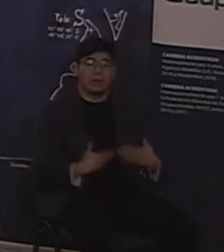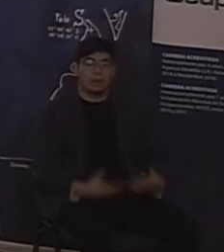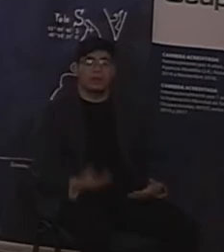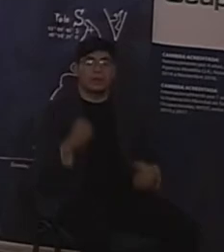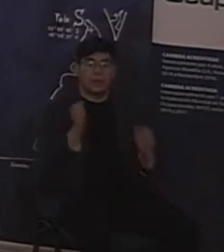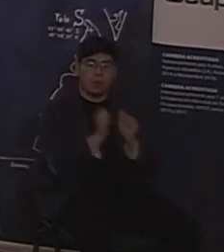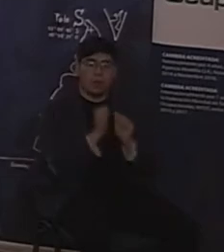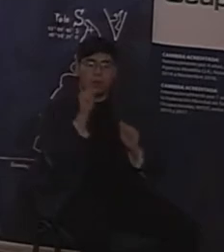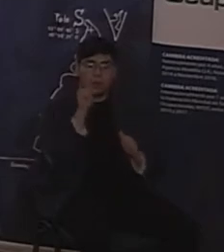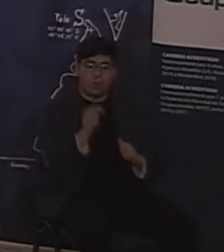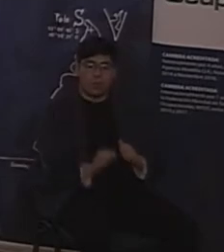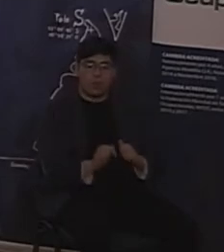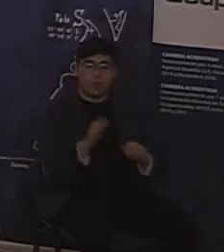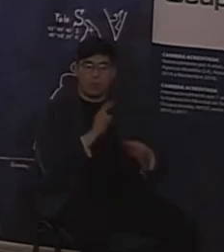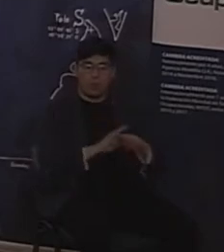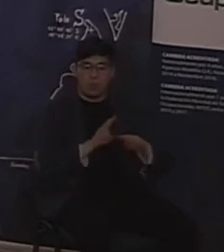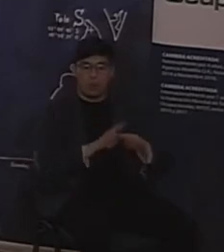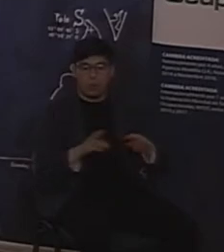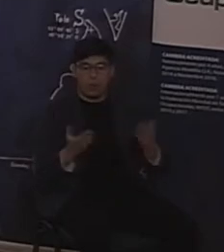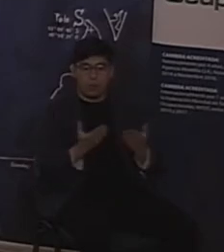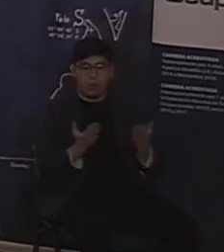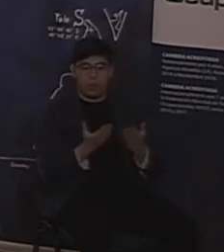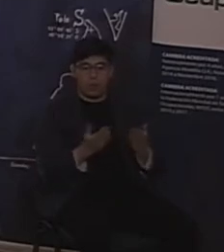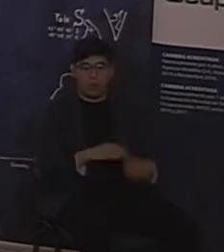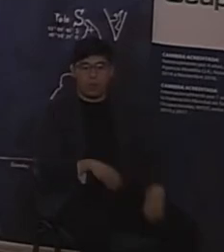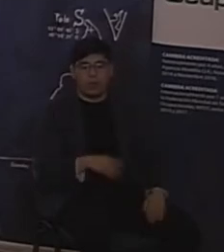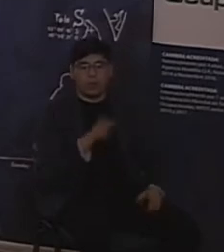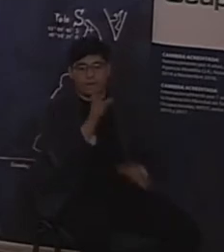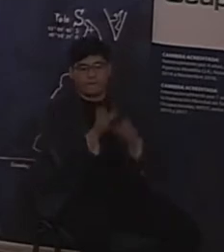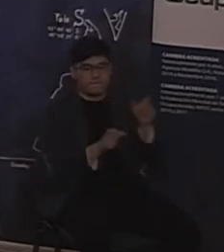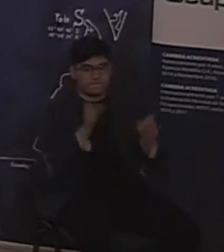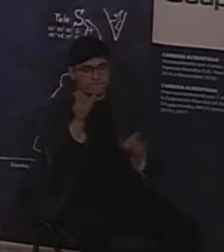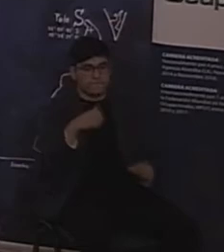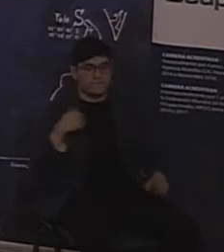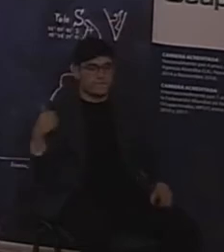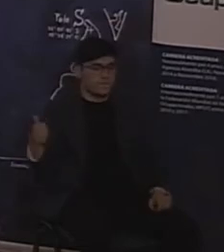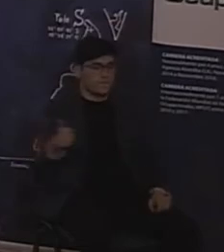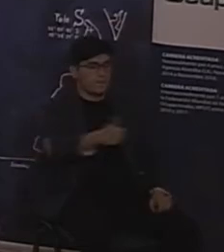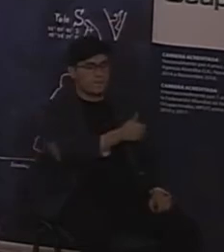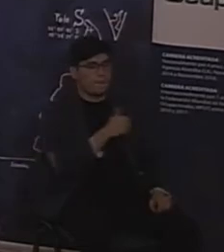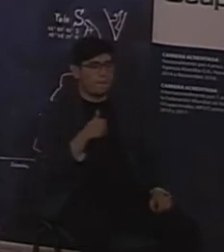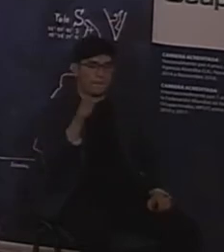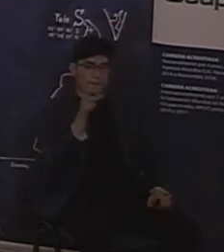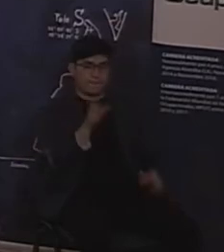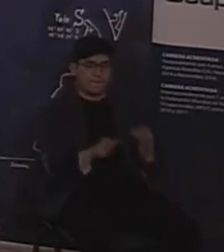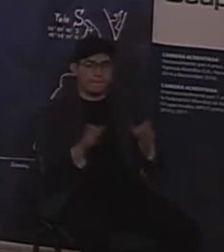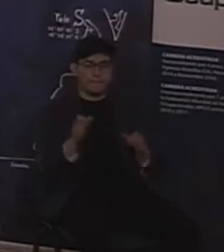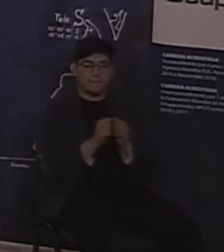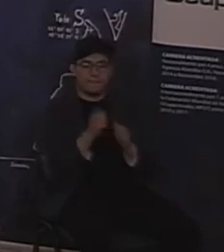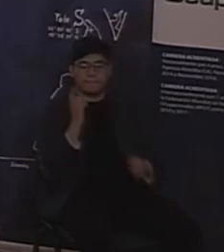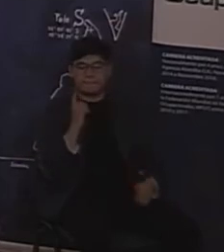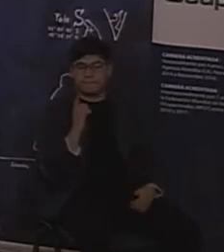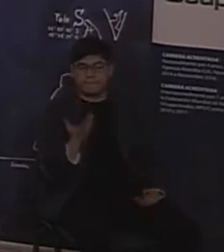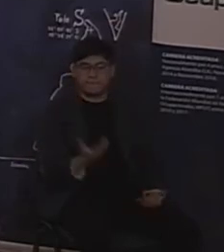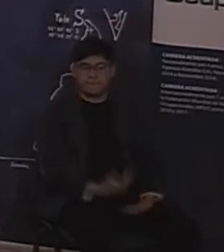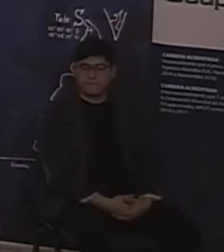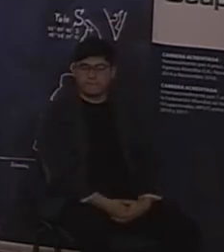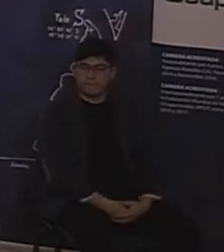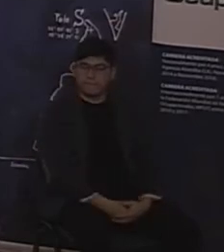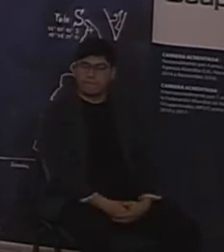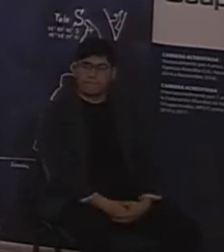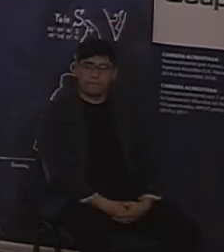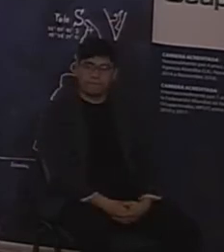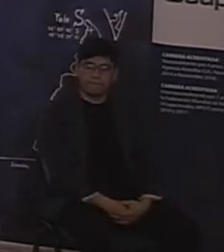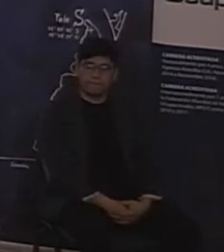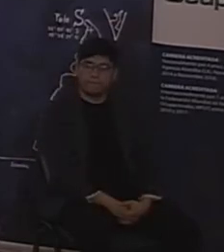nosotros hicimos como colectivo universal de personas con discapacidad equiparamos